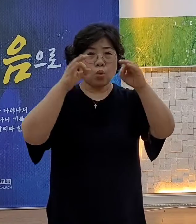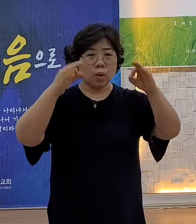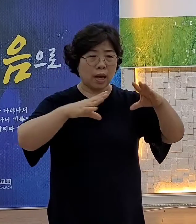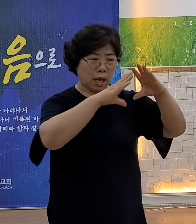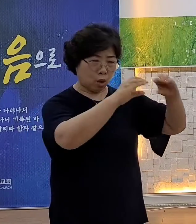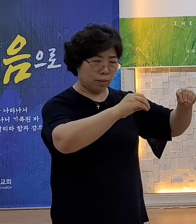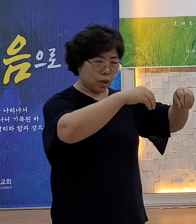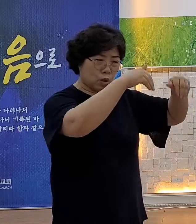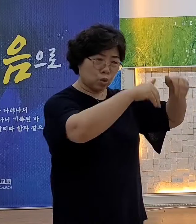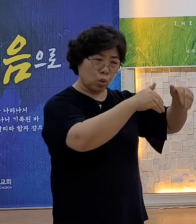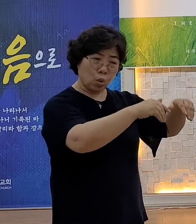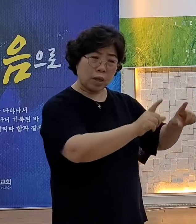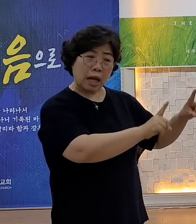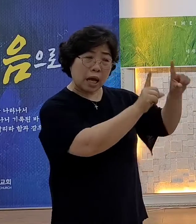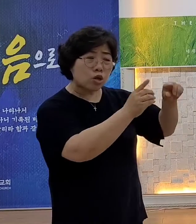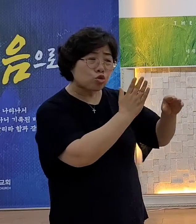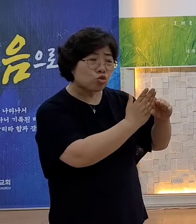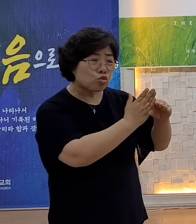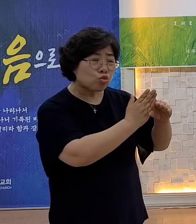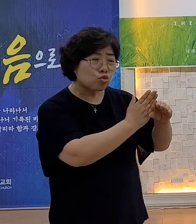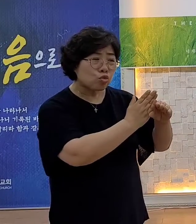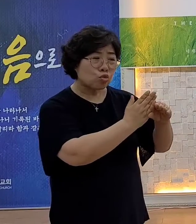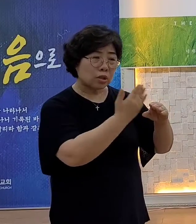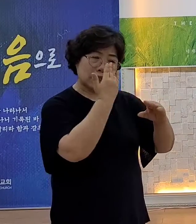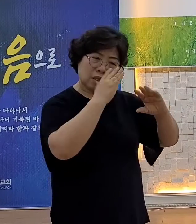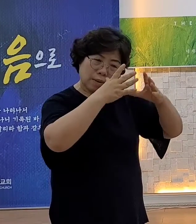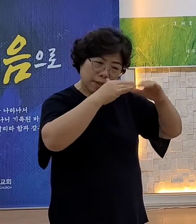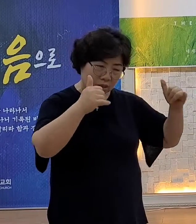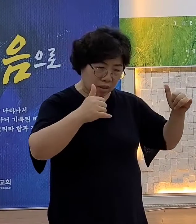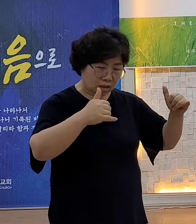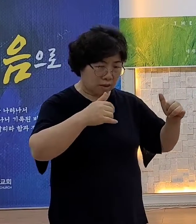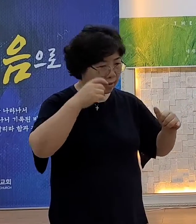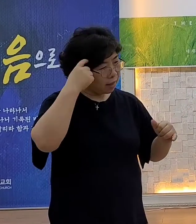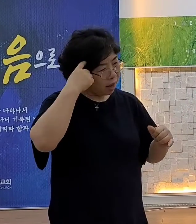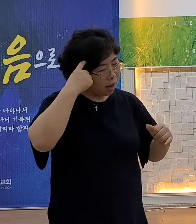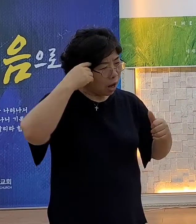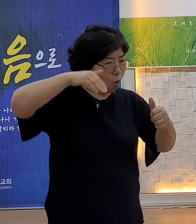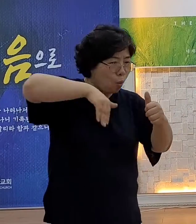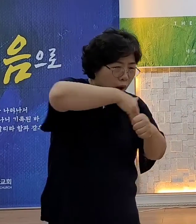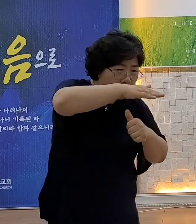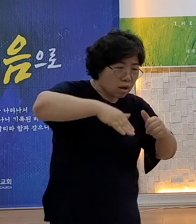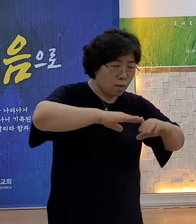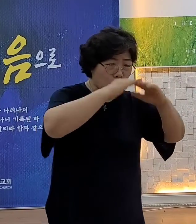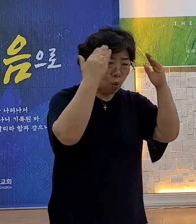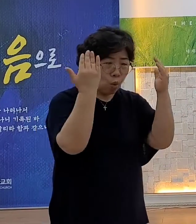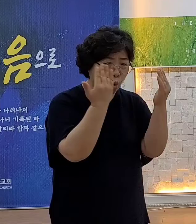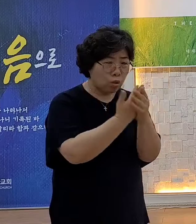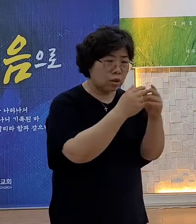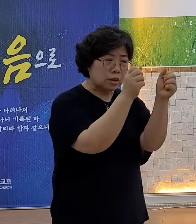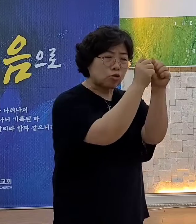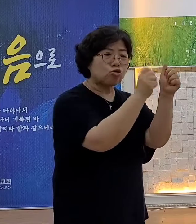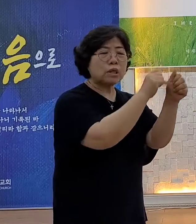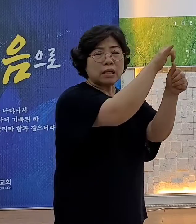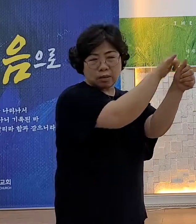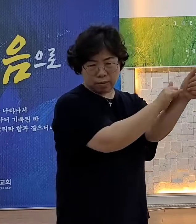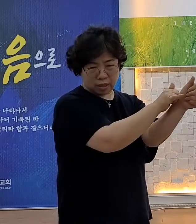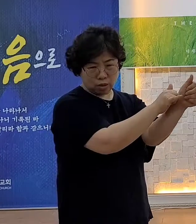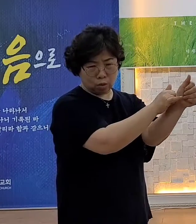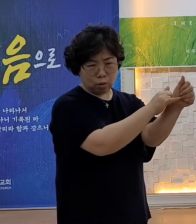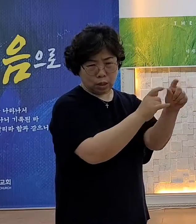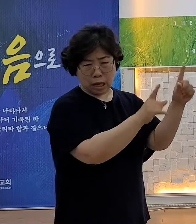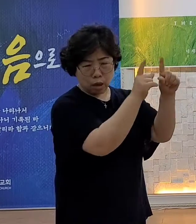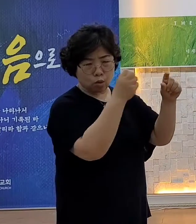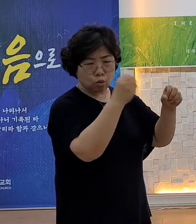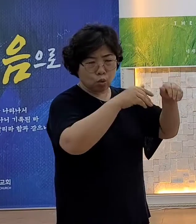했습니다. 그들의 생각과 이 환경과 모든 것들이 우상을 섬기고